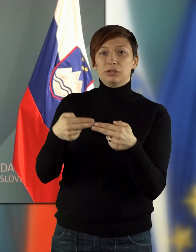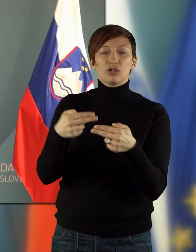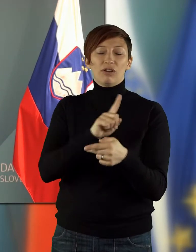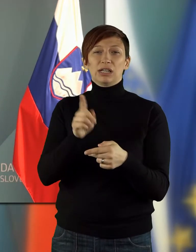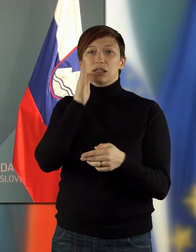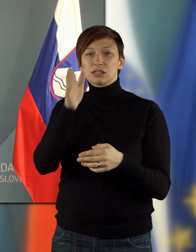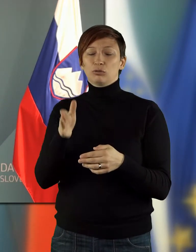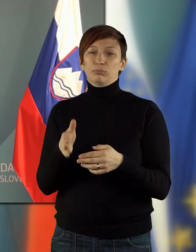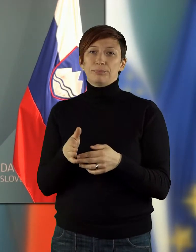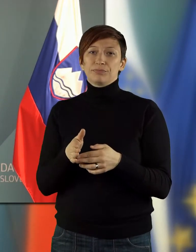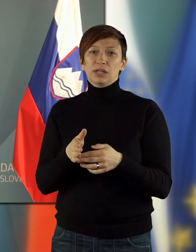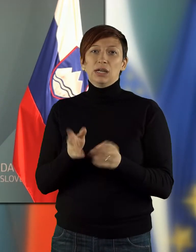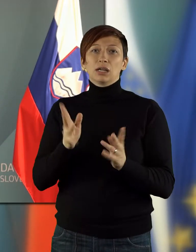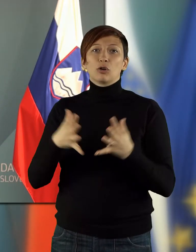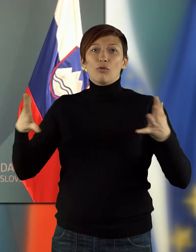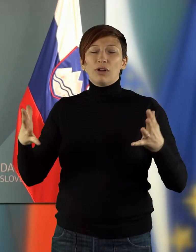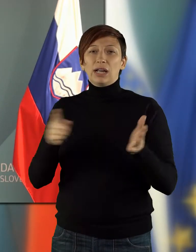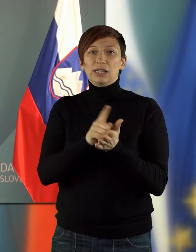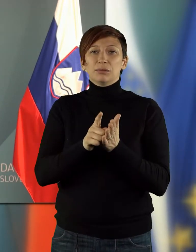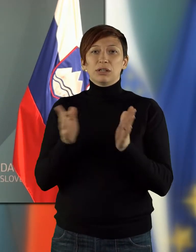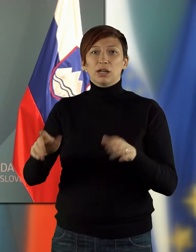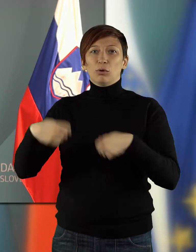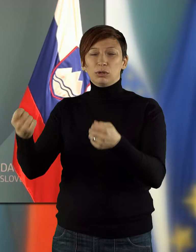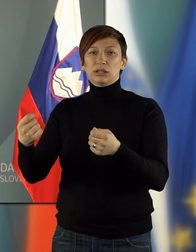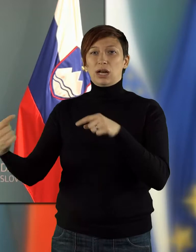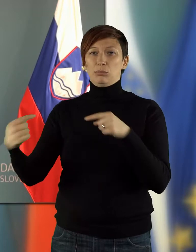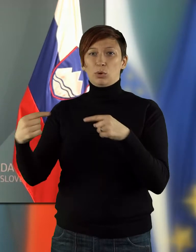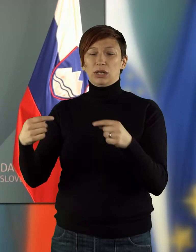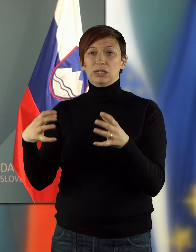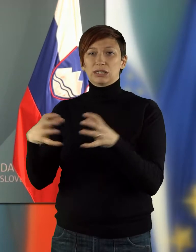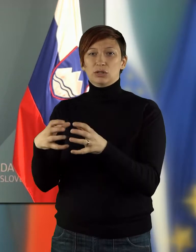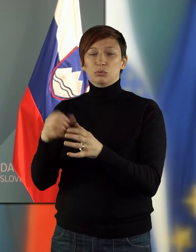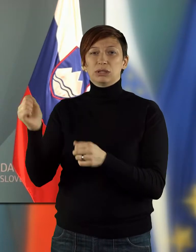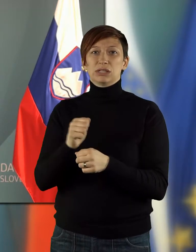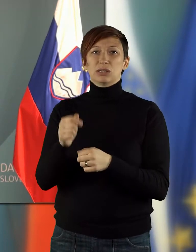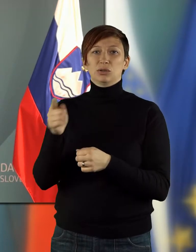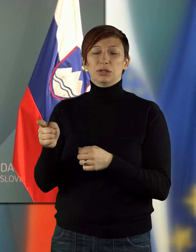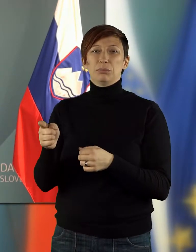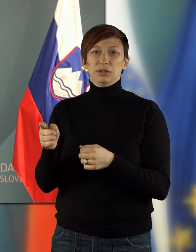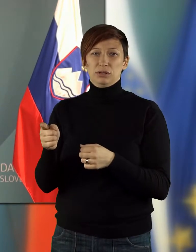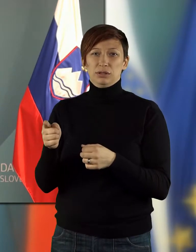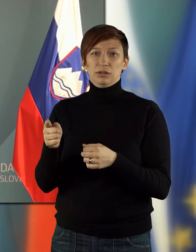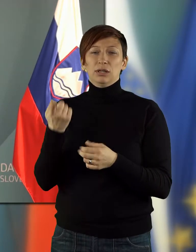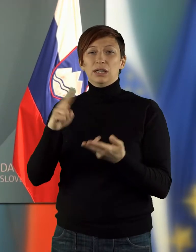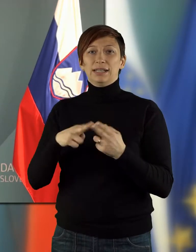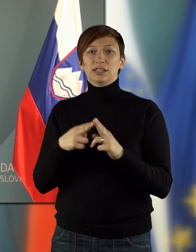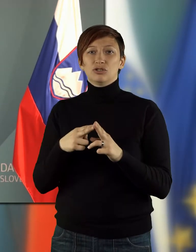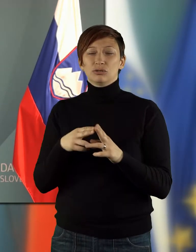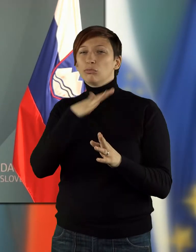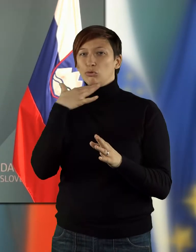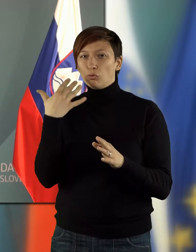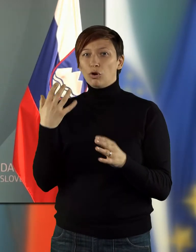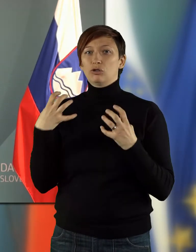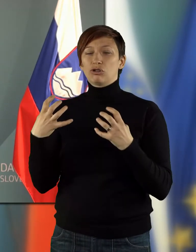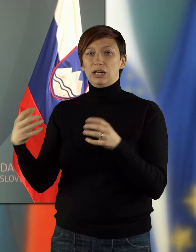tiče približevanja, pa ne gre za to, kako velik mandat bomo dali pogajalski skupini za to, da bi na nek